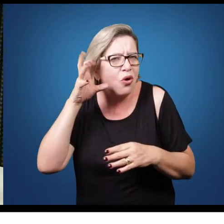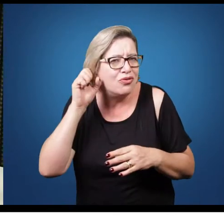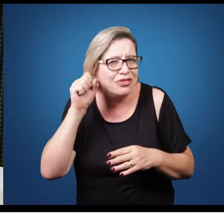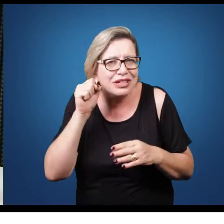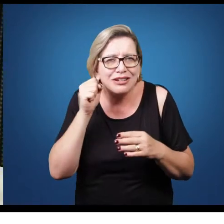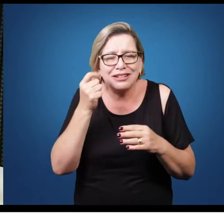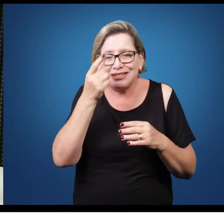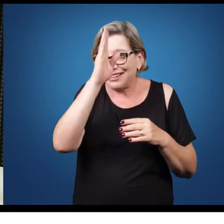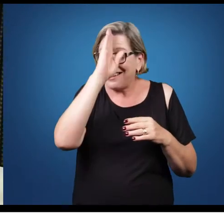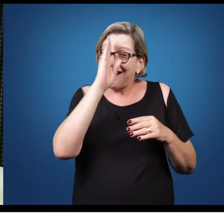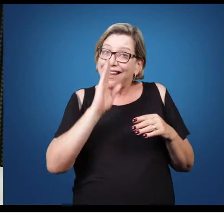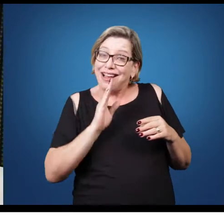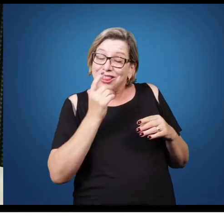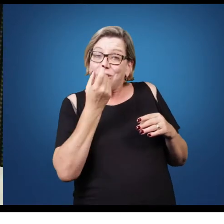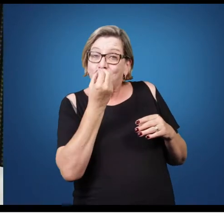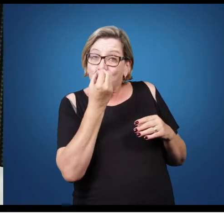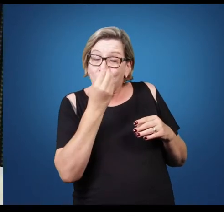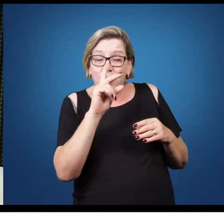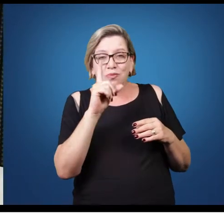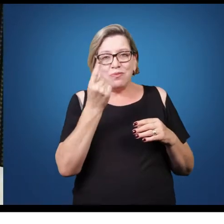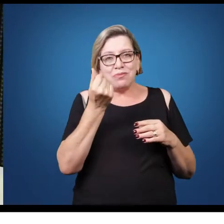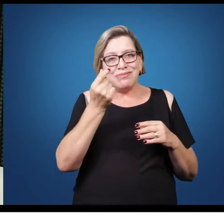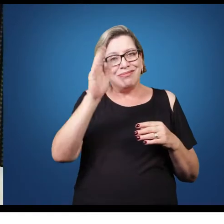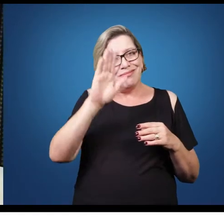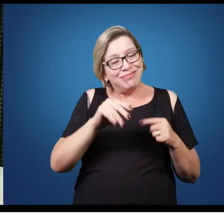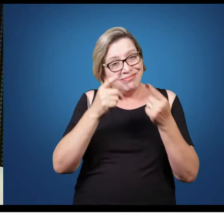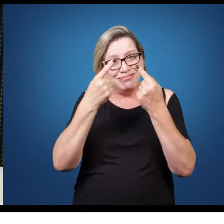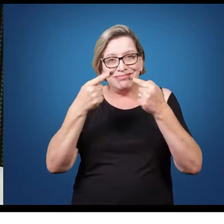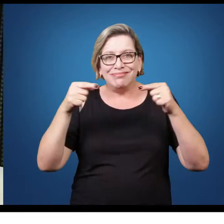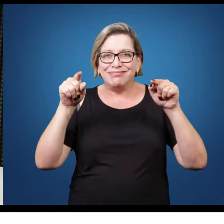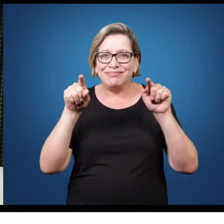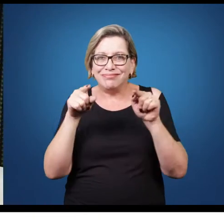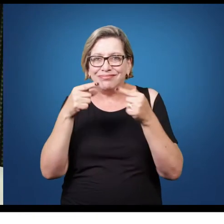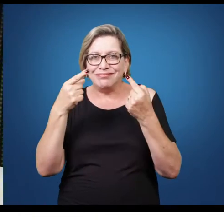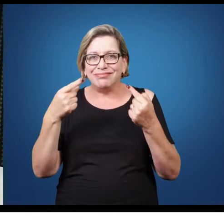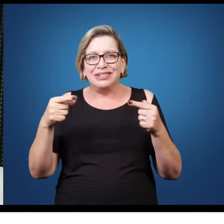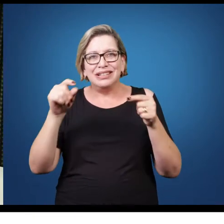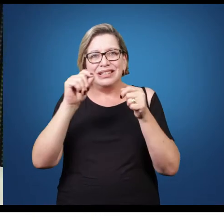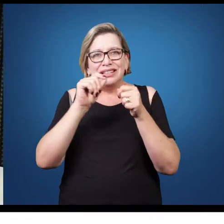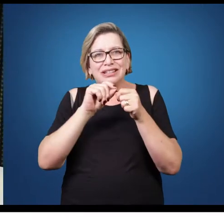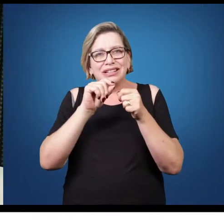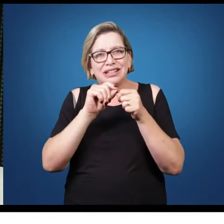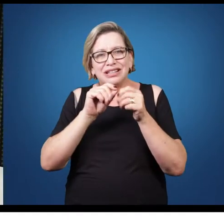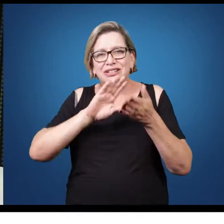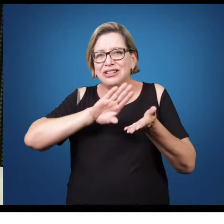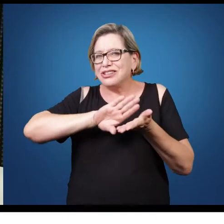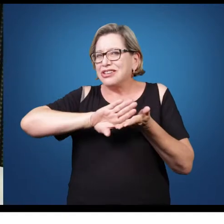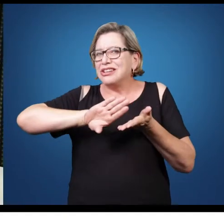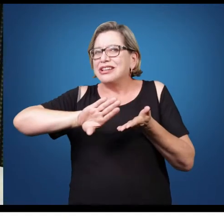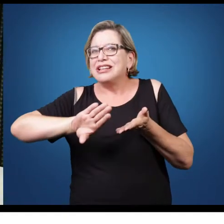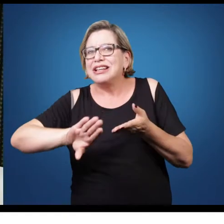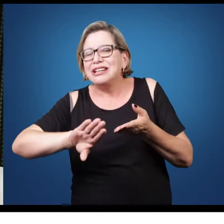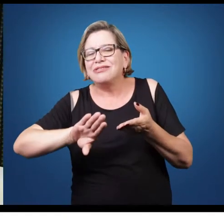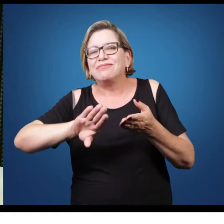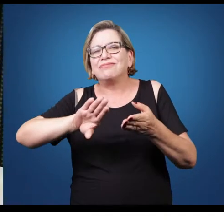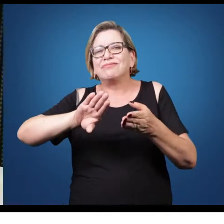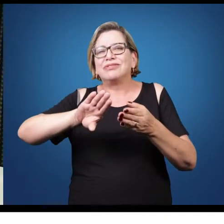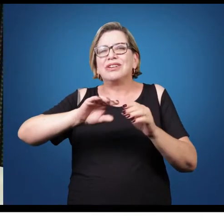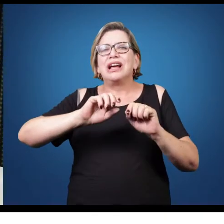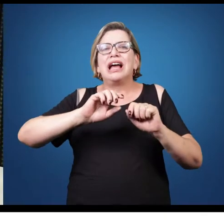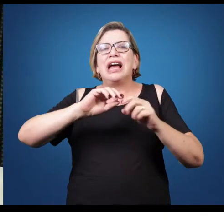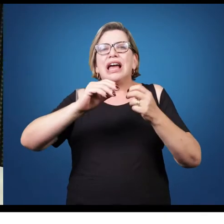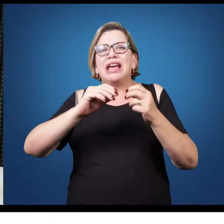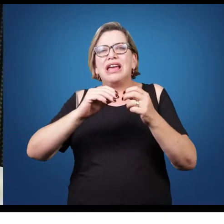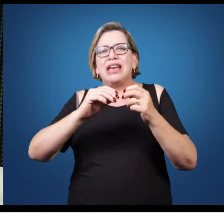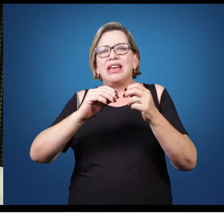barato aos materiais musicais colocando essa questão da indústria fonográfica de lado